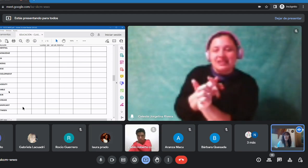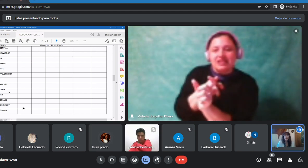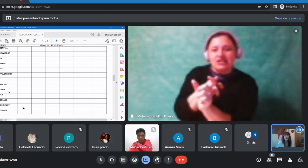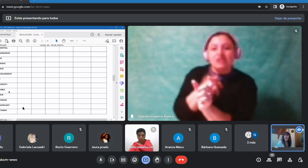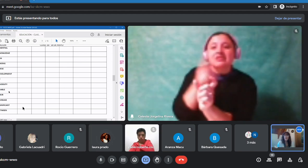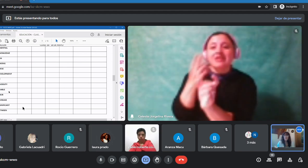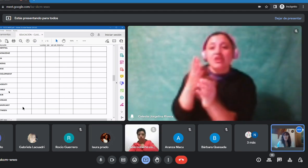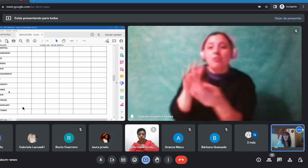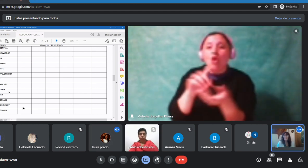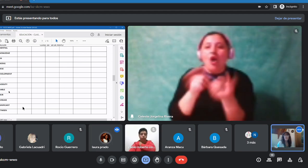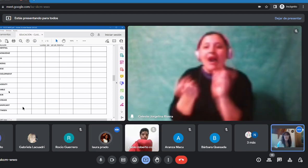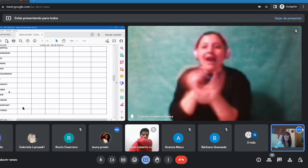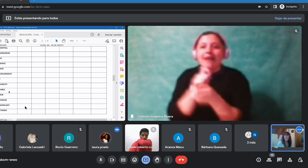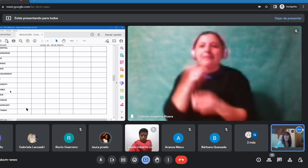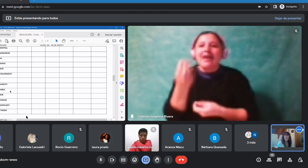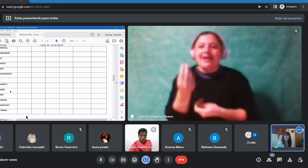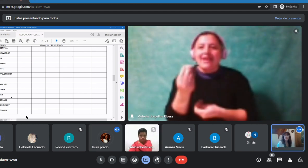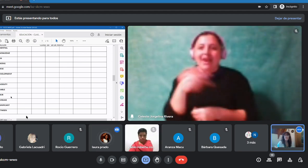There.